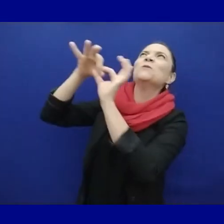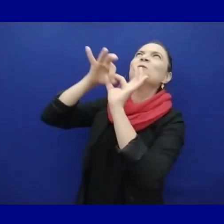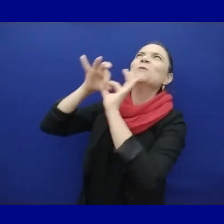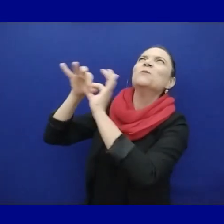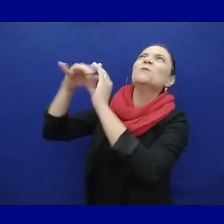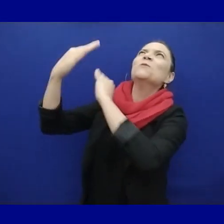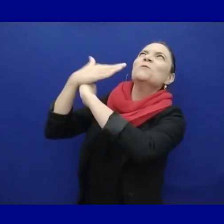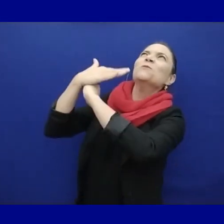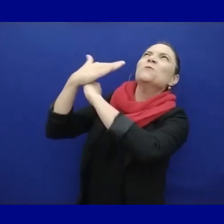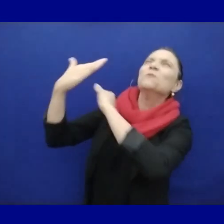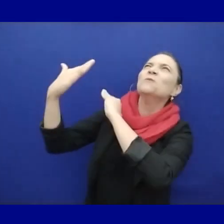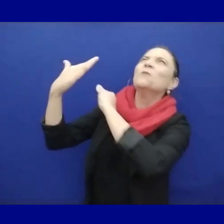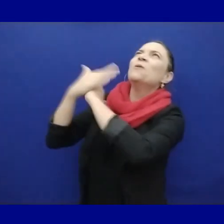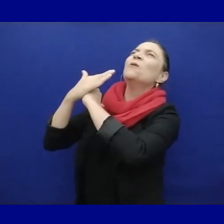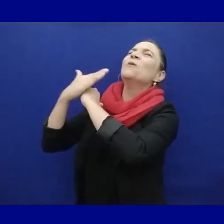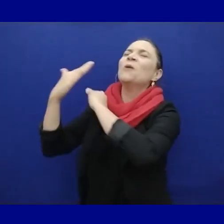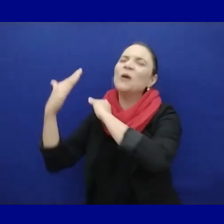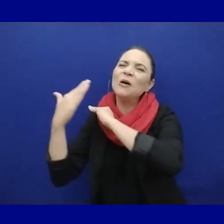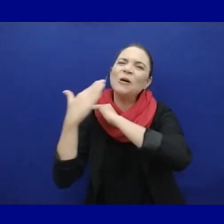estar segura nele.